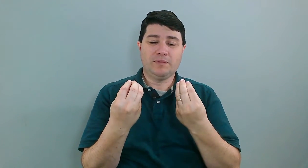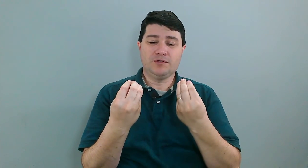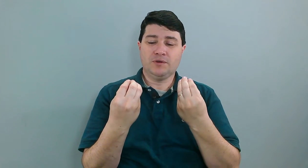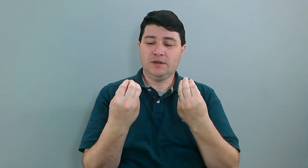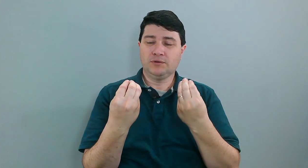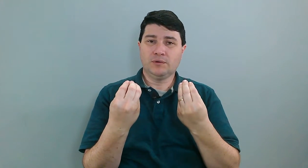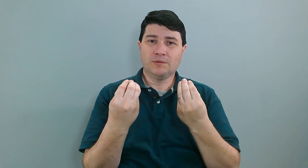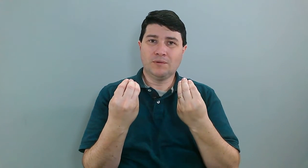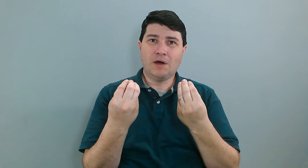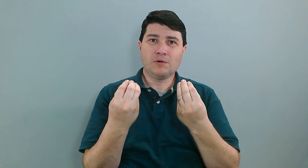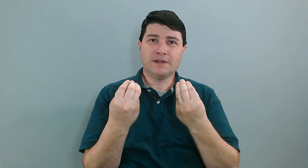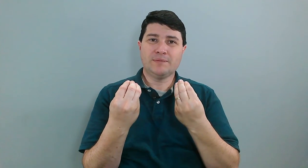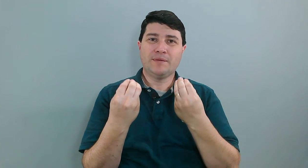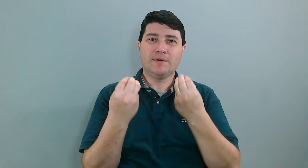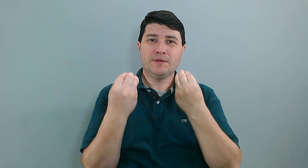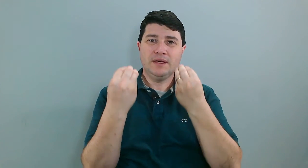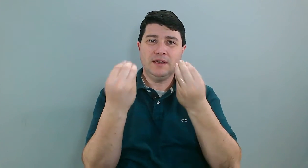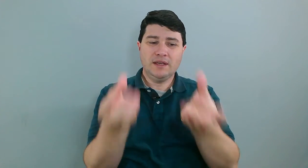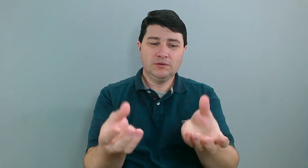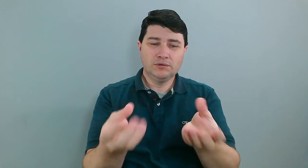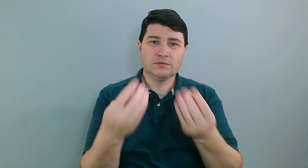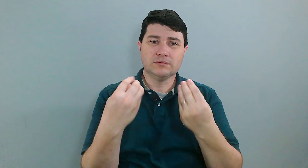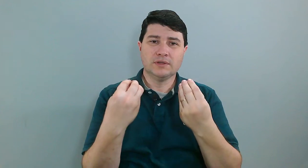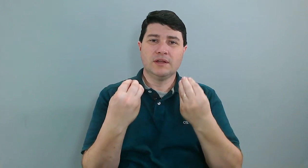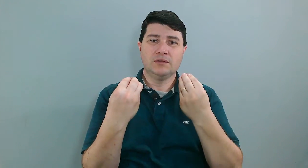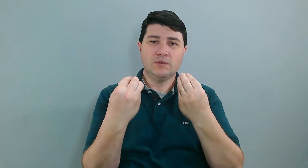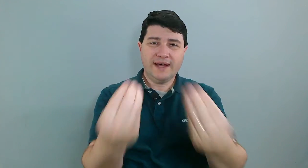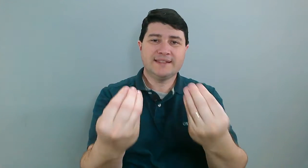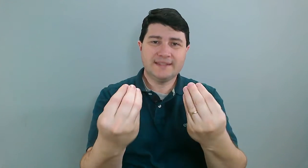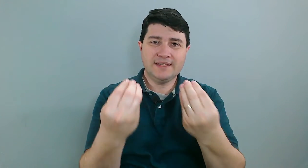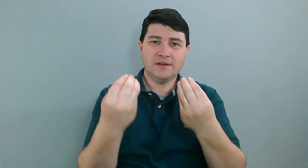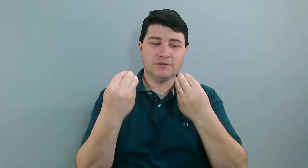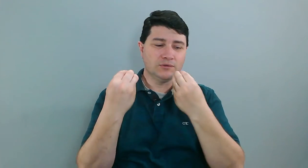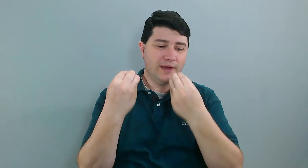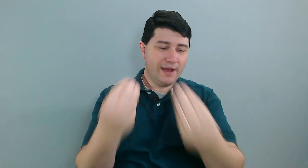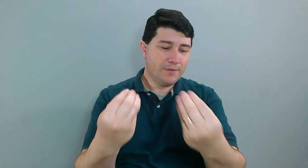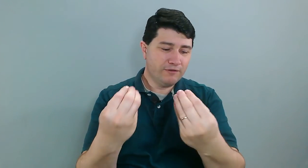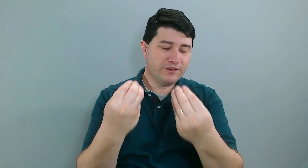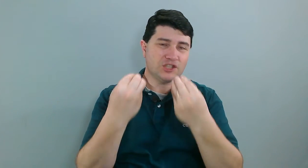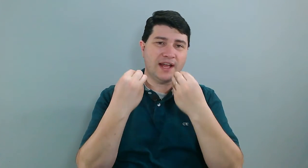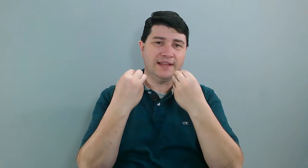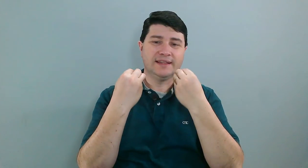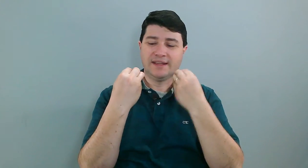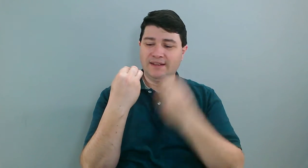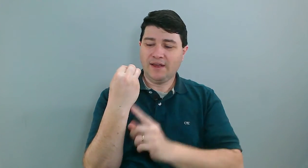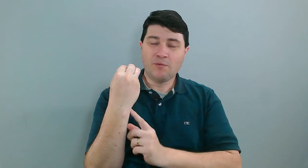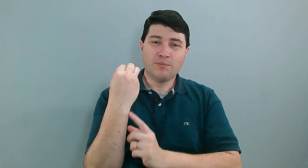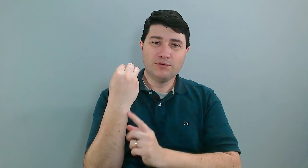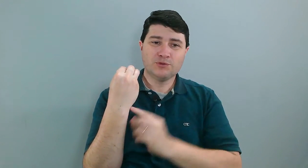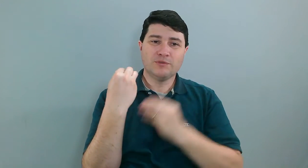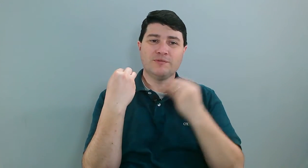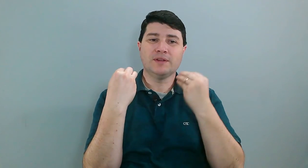pessoa. Eu estou com algo aqui na minha mão e eu dou. Não é assim, ó, não é a mão fechada, é o pulso movimento,